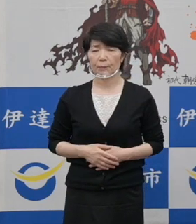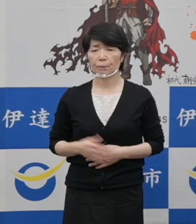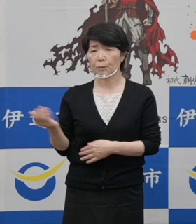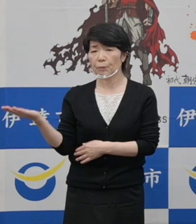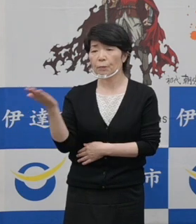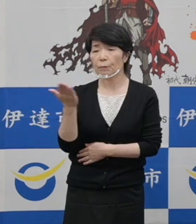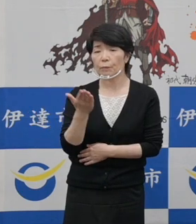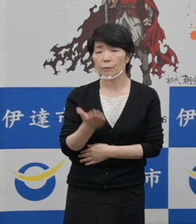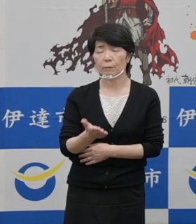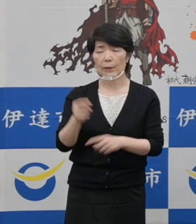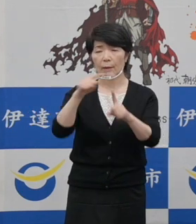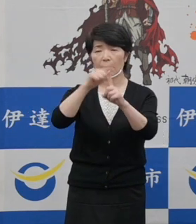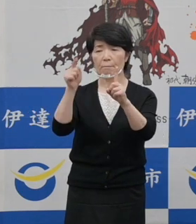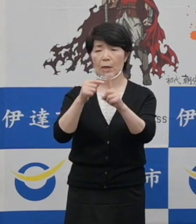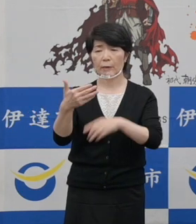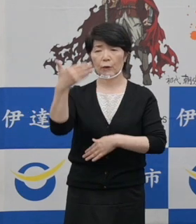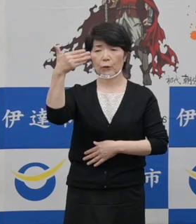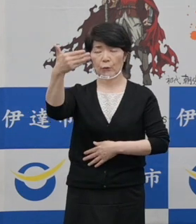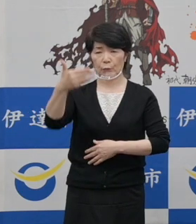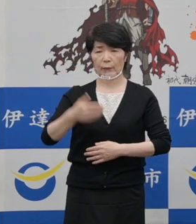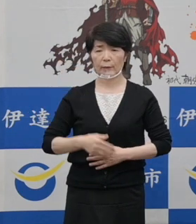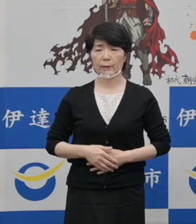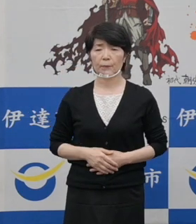続きまして、9ページを開けてください